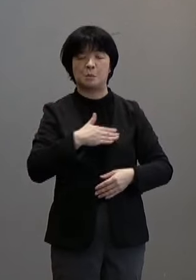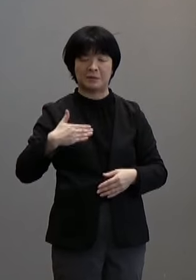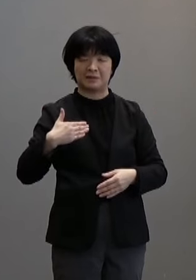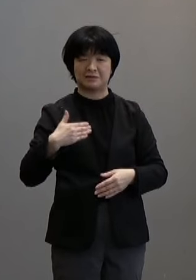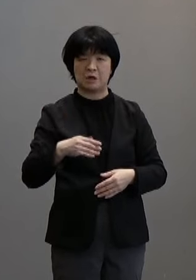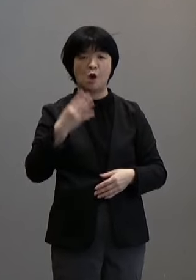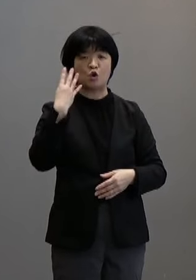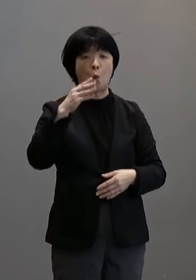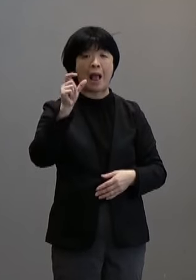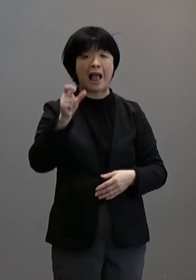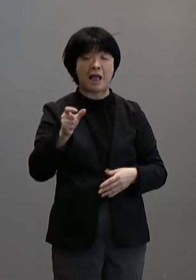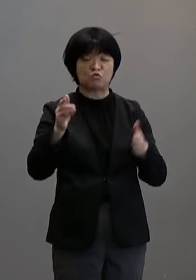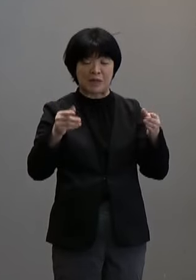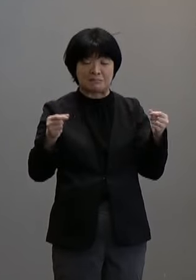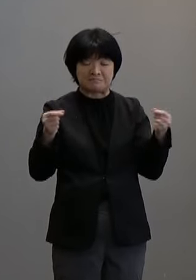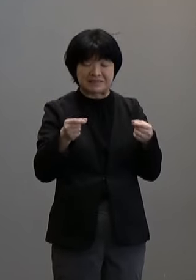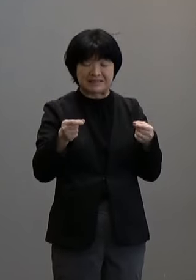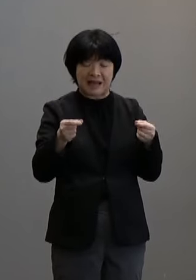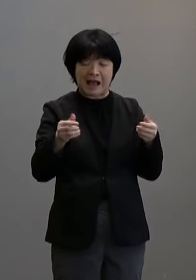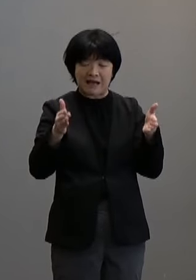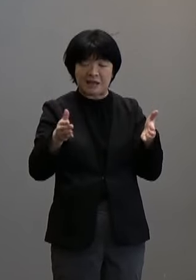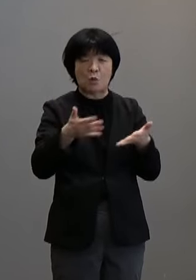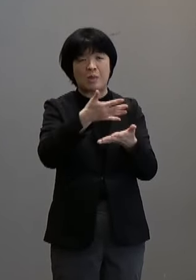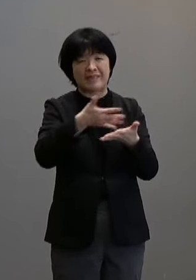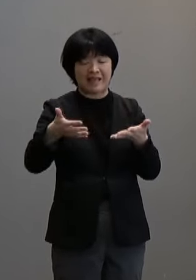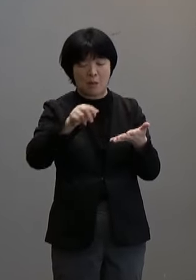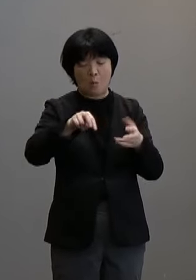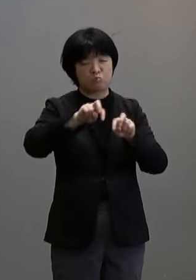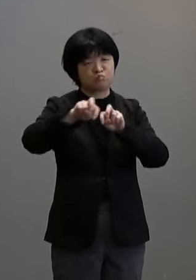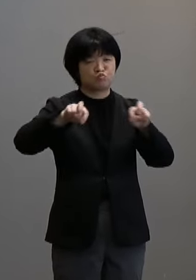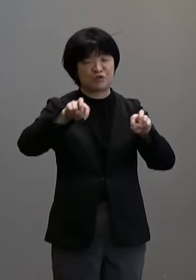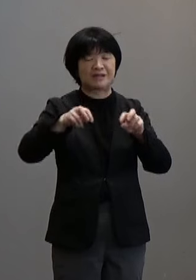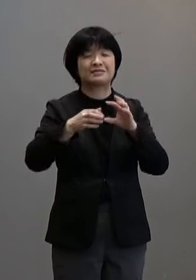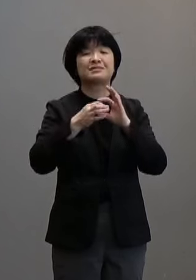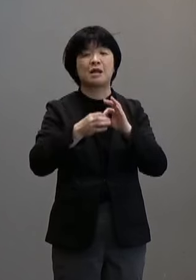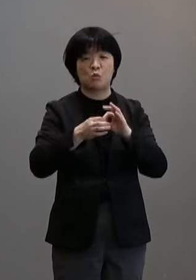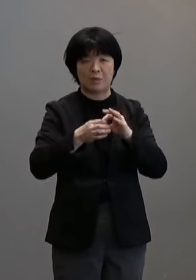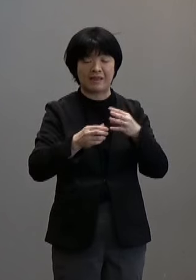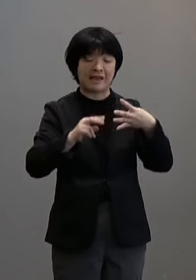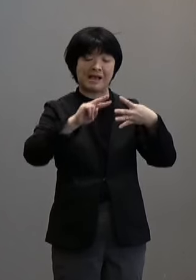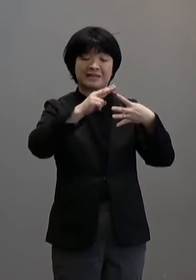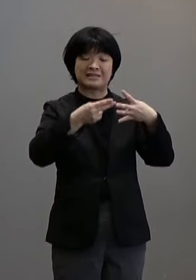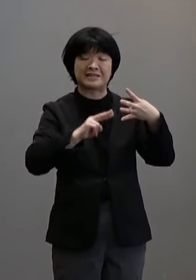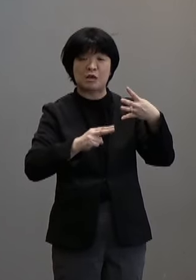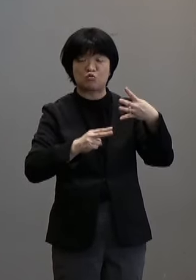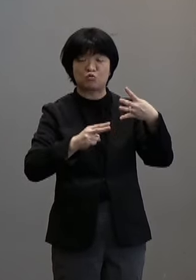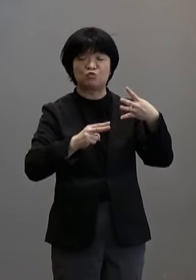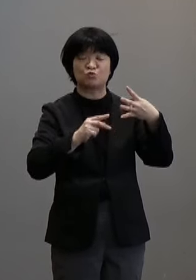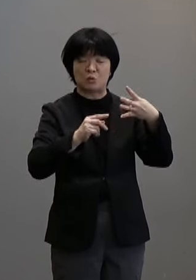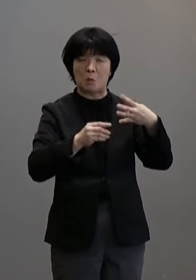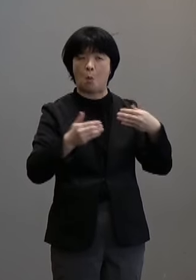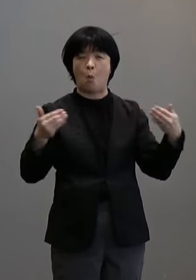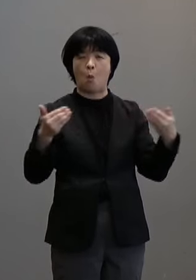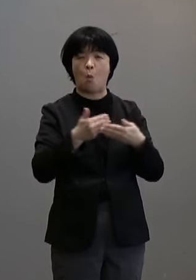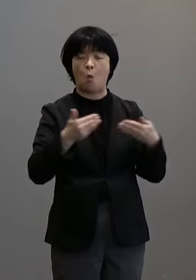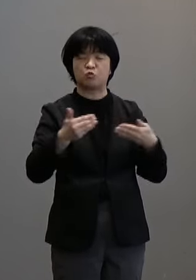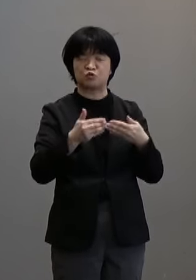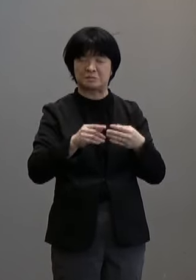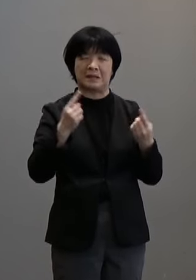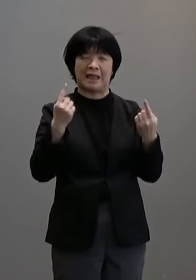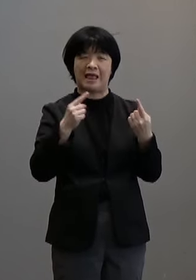間の短期的なデータによる分析でありますので、季節変動による交通需要の変化も考えられますので、一定期